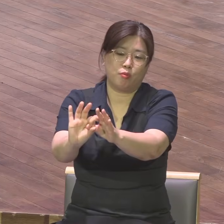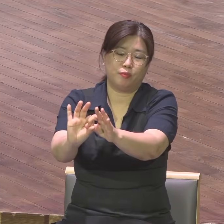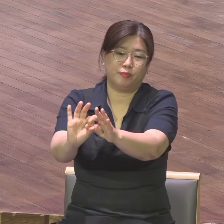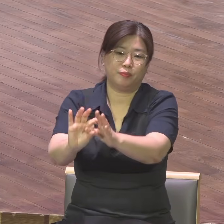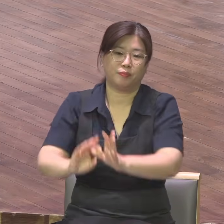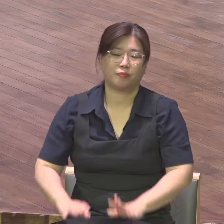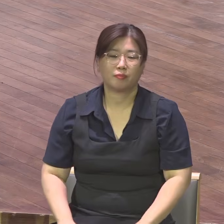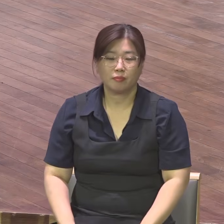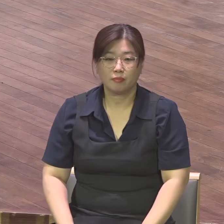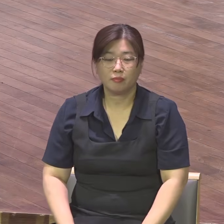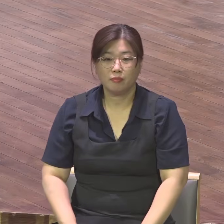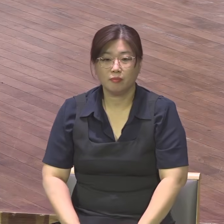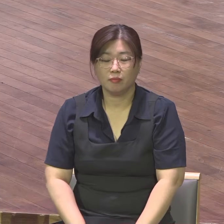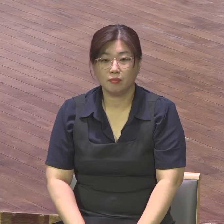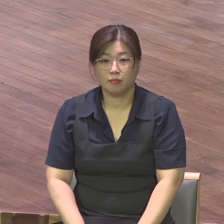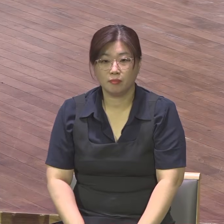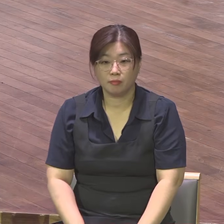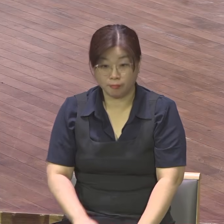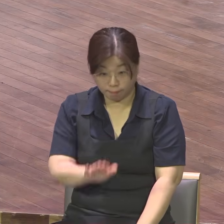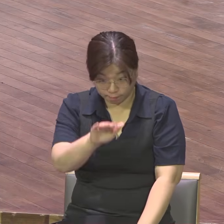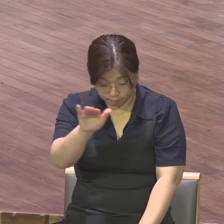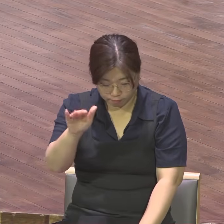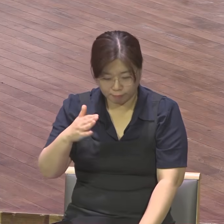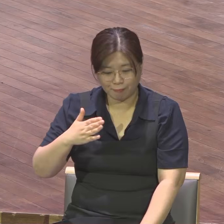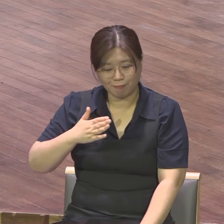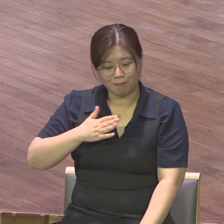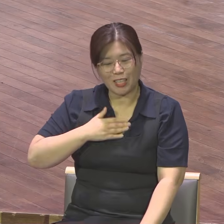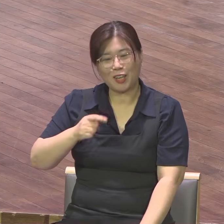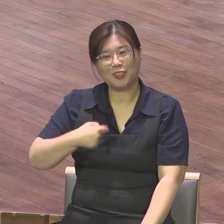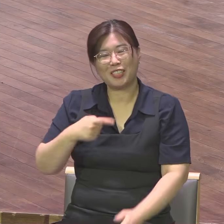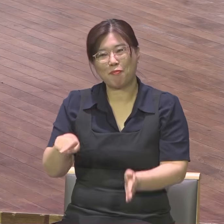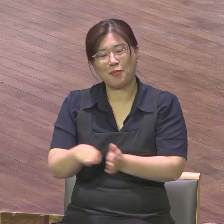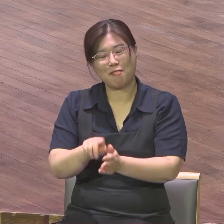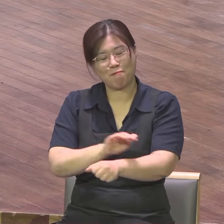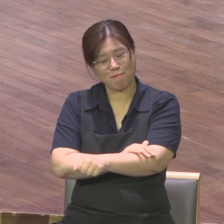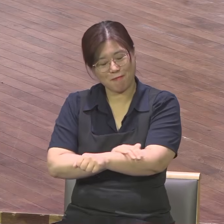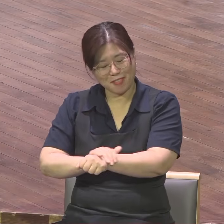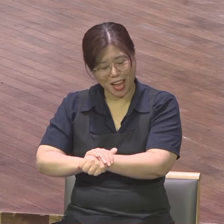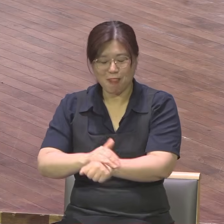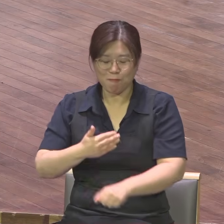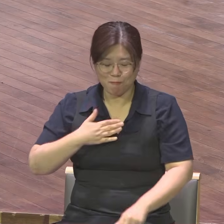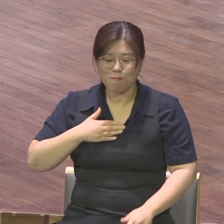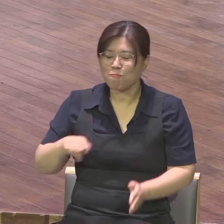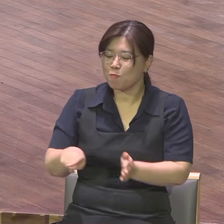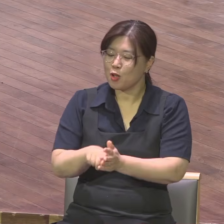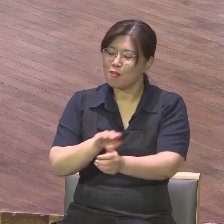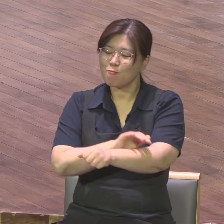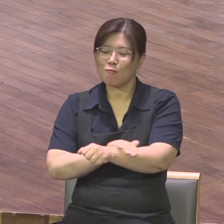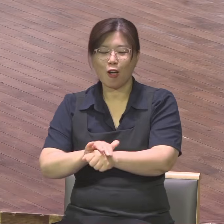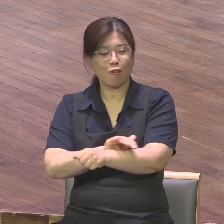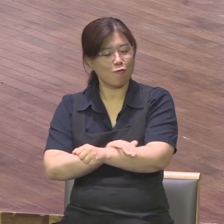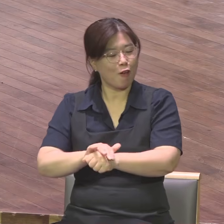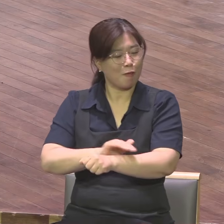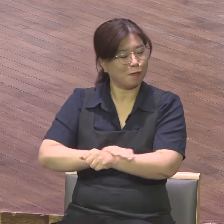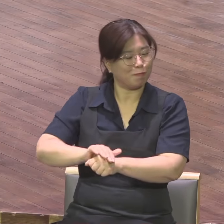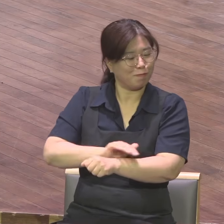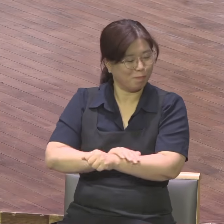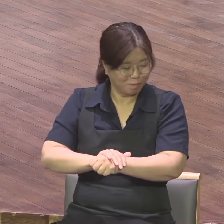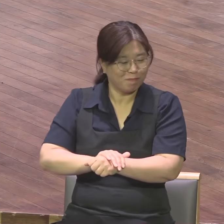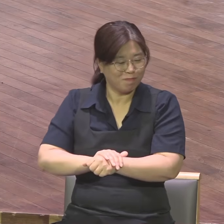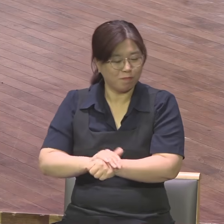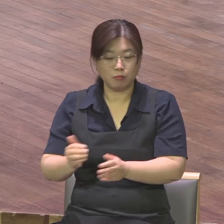신앙생활은 나 혼자만 잘 되면 된다라는 생각을 해서는 결단코 안 됩니다. 나 혼자만 잘